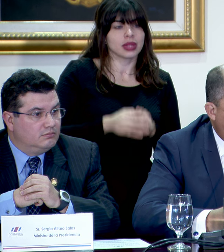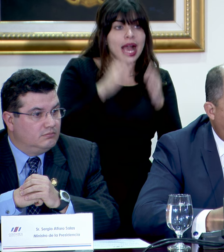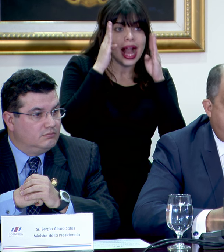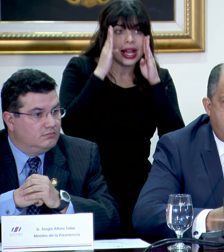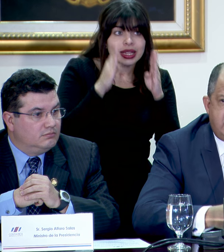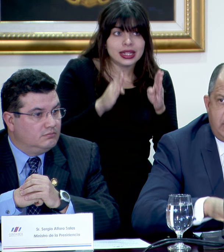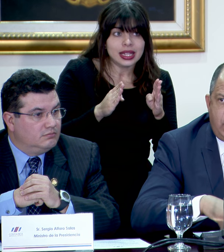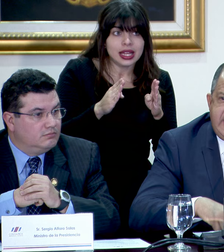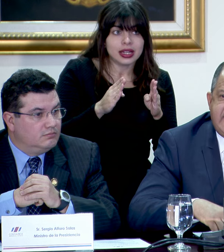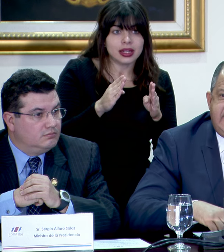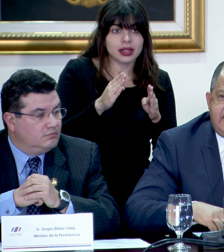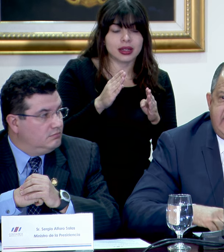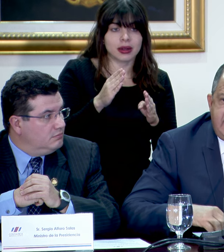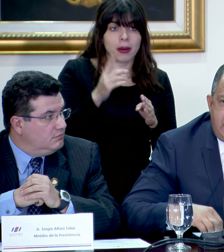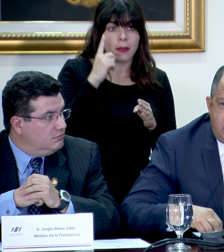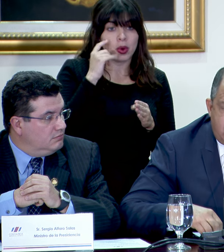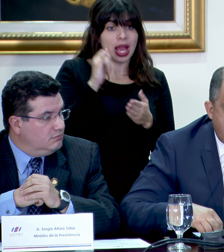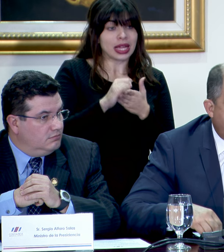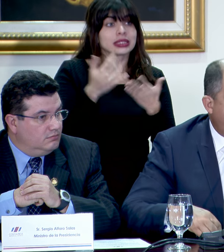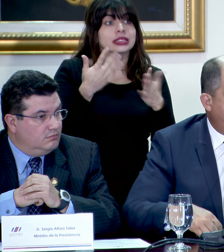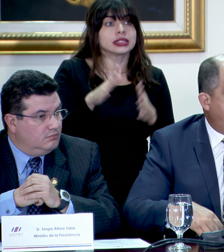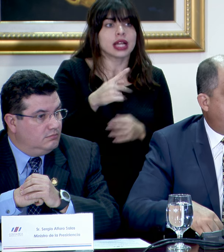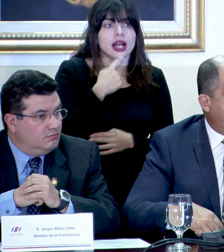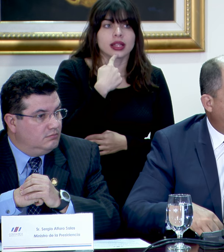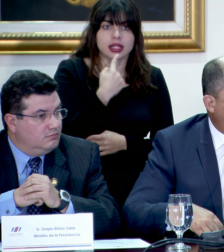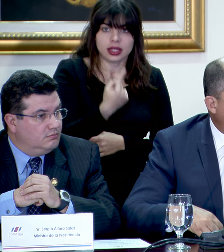atender, porque no ha sido, y así se ha dicho